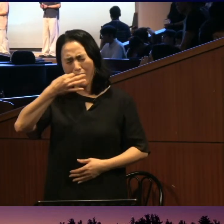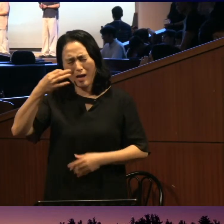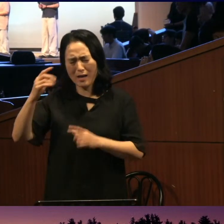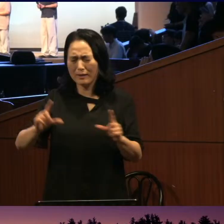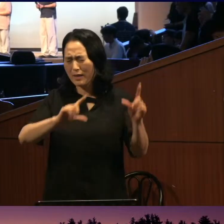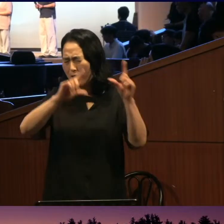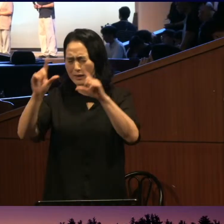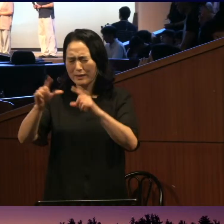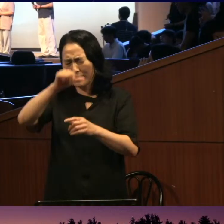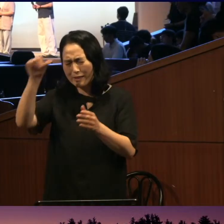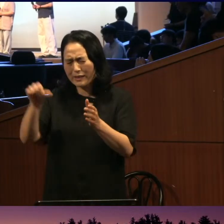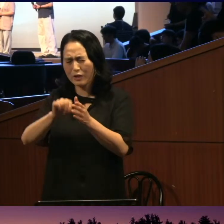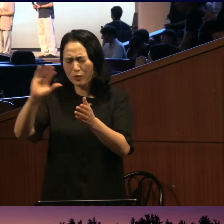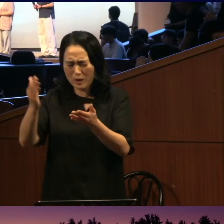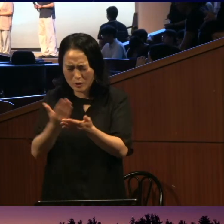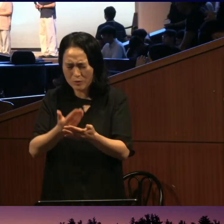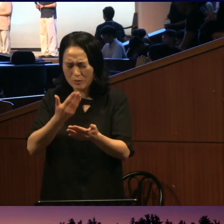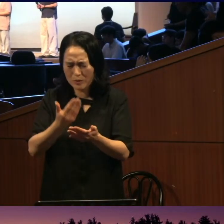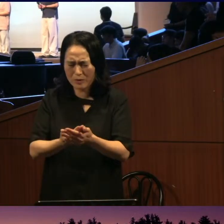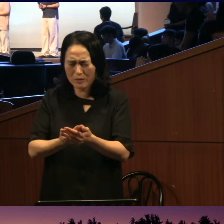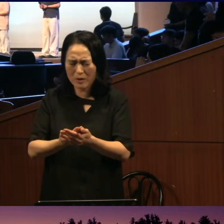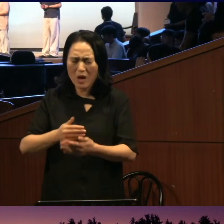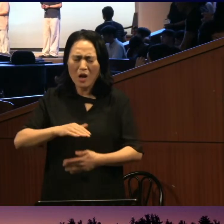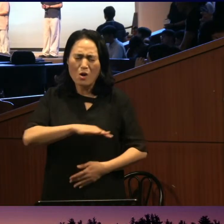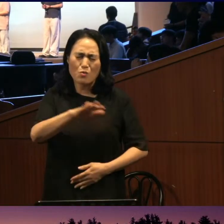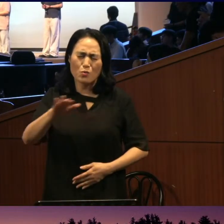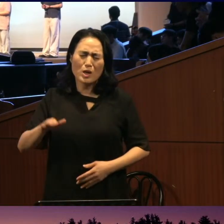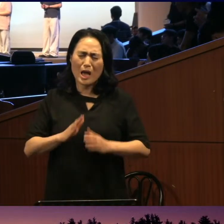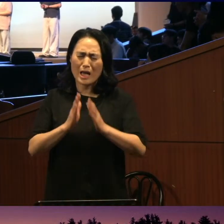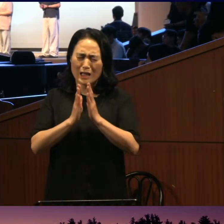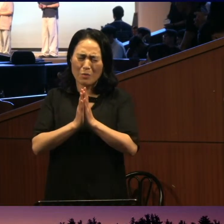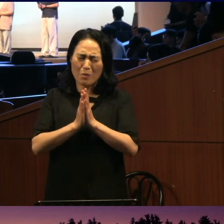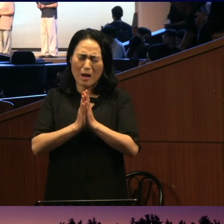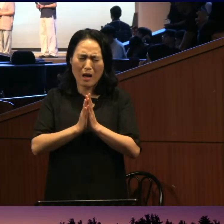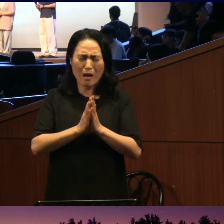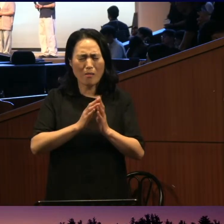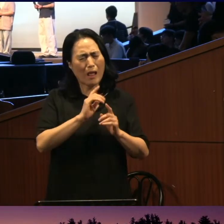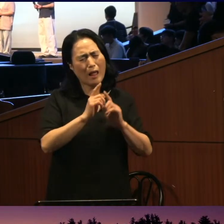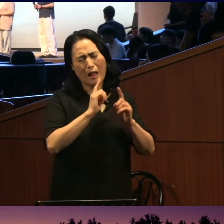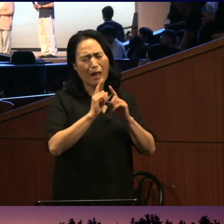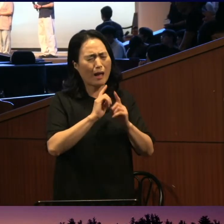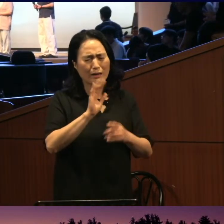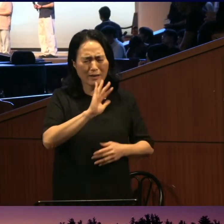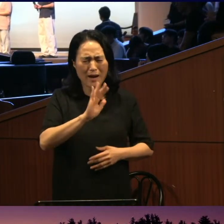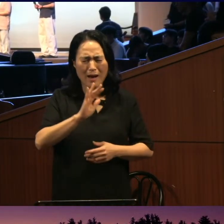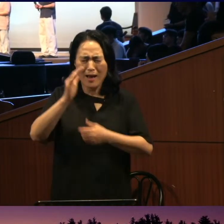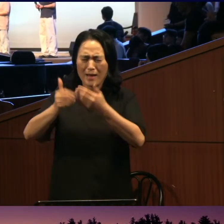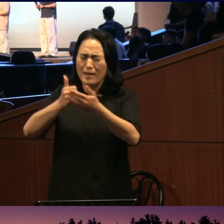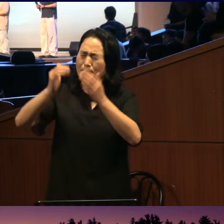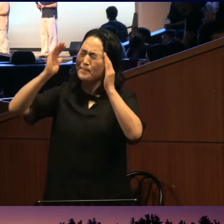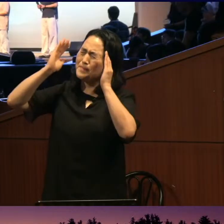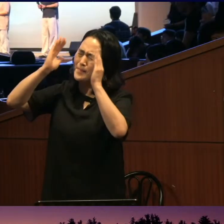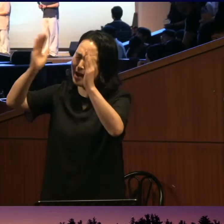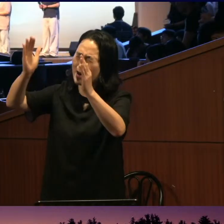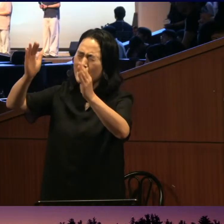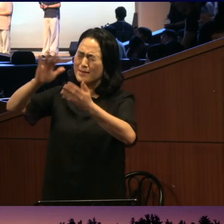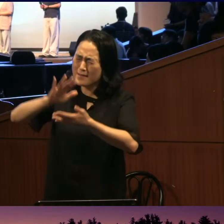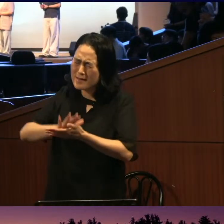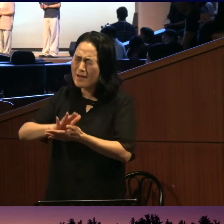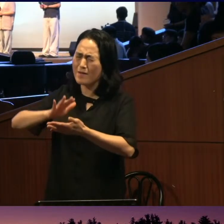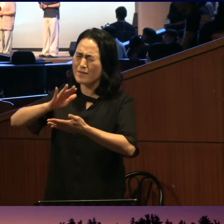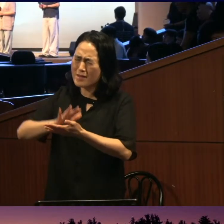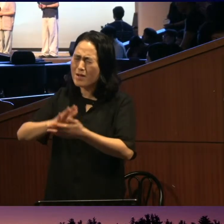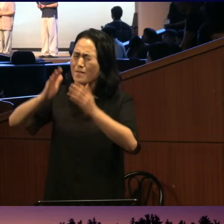주시옵소서. 무엇보다 주님, 우리의 기도가 허공에 흩어지지 않고 하나님 안에서 반드시 열매 맺게 될